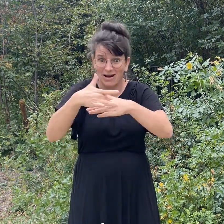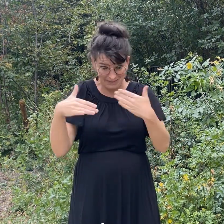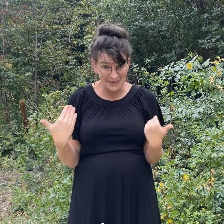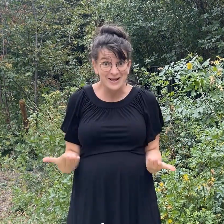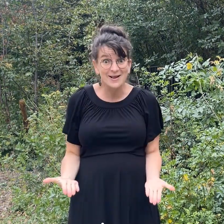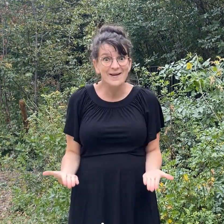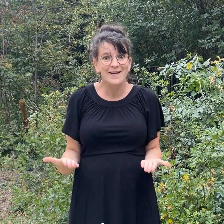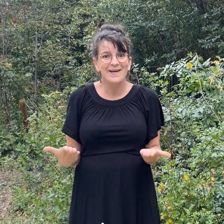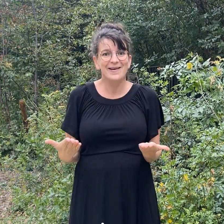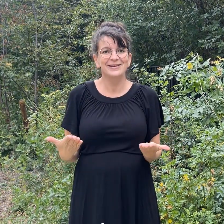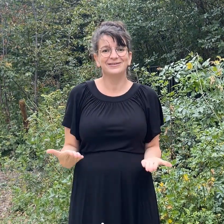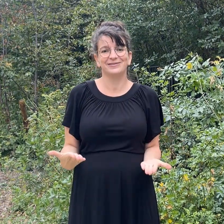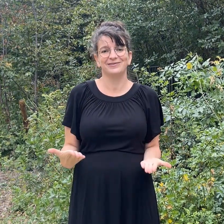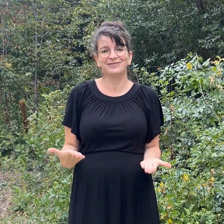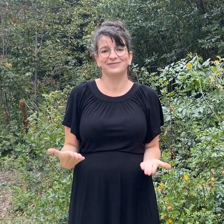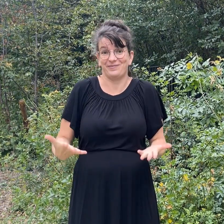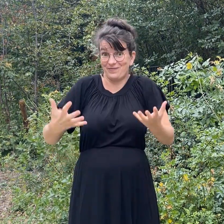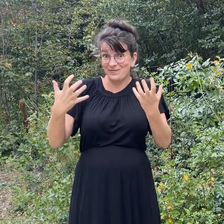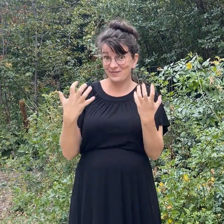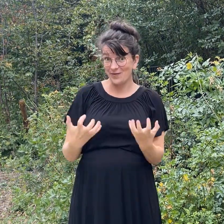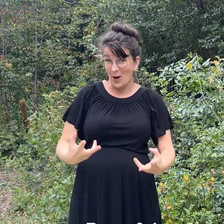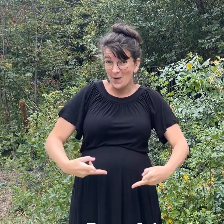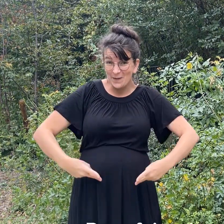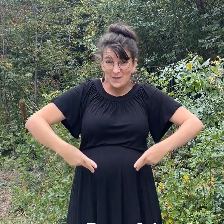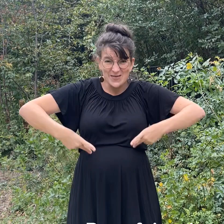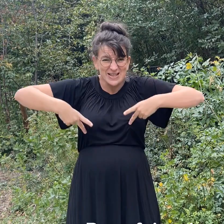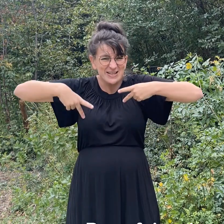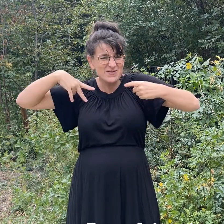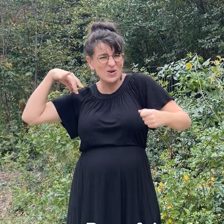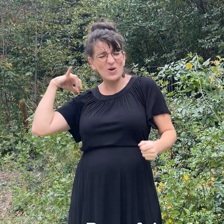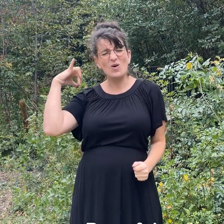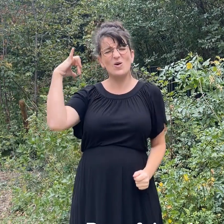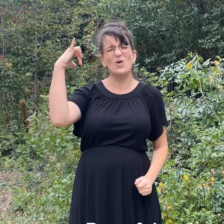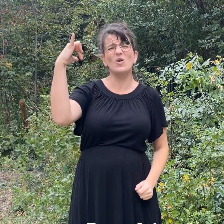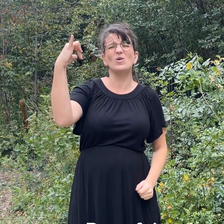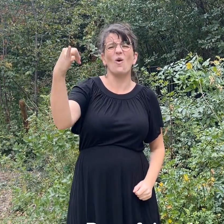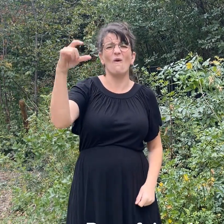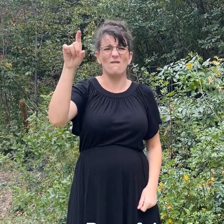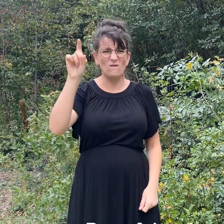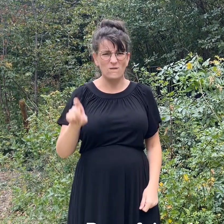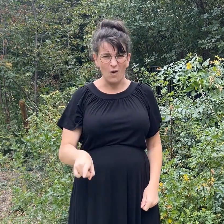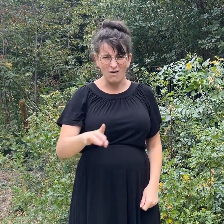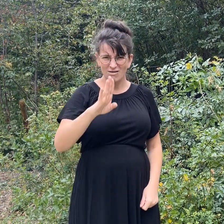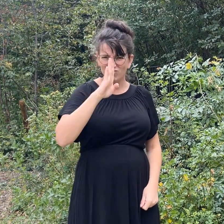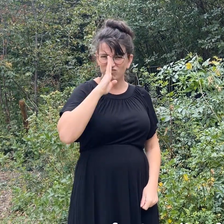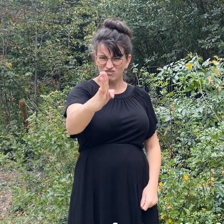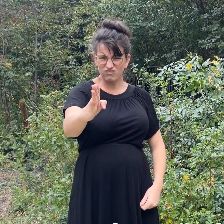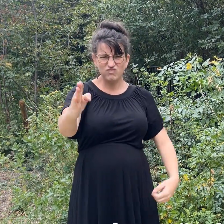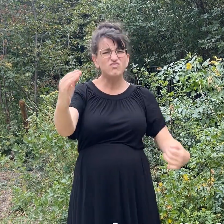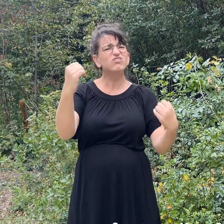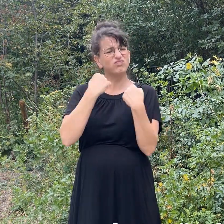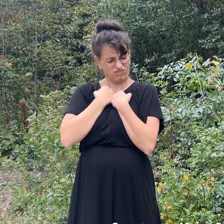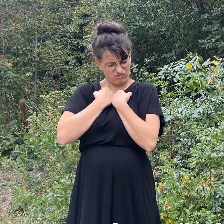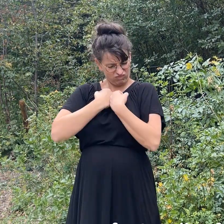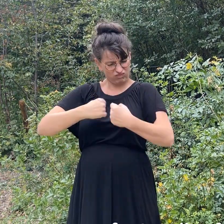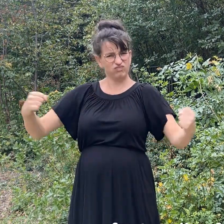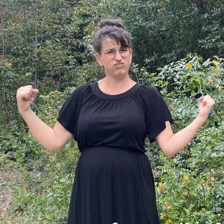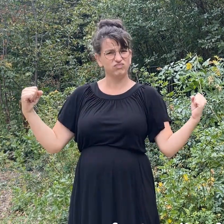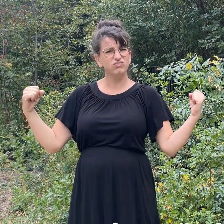qu'on peut. Pour faire des vieux os, faut y aller